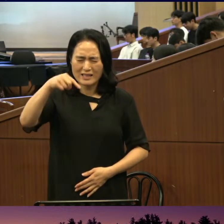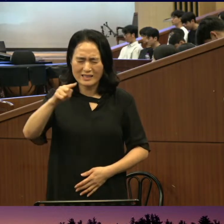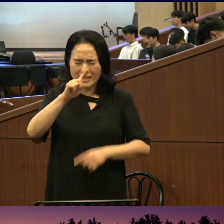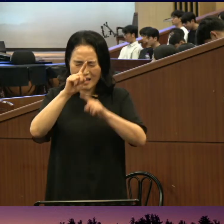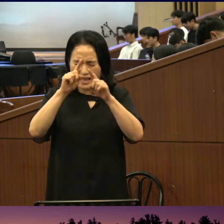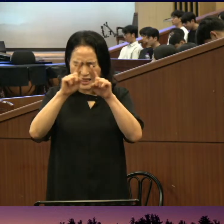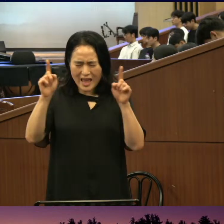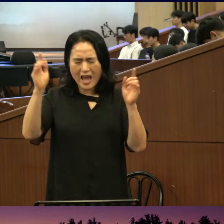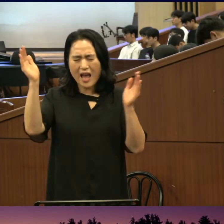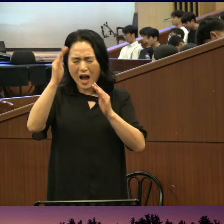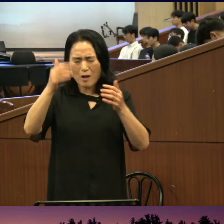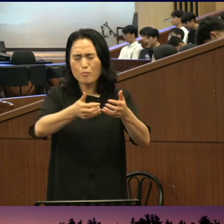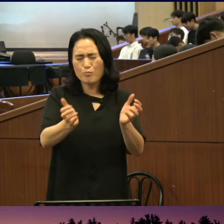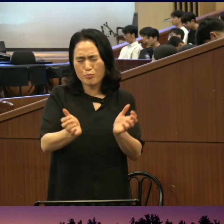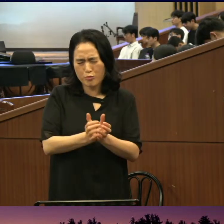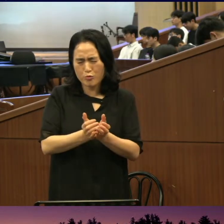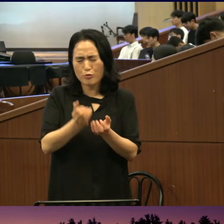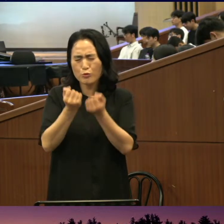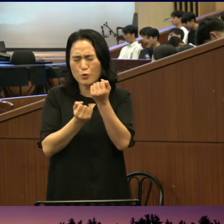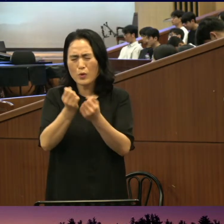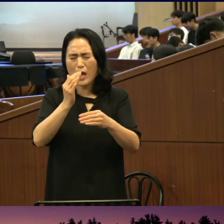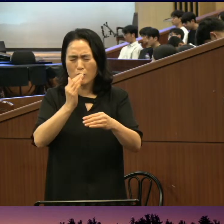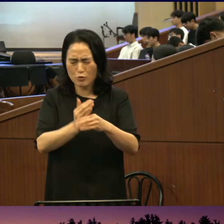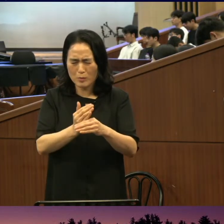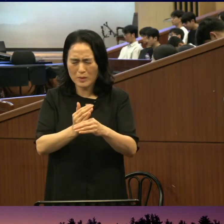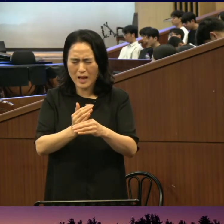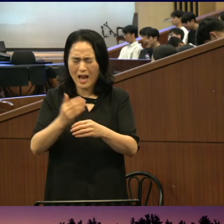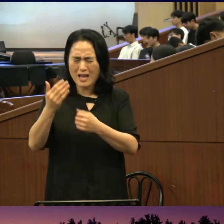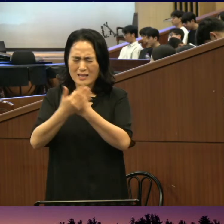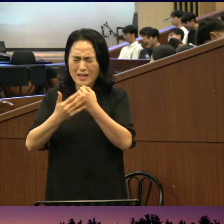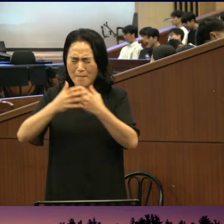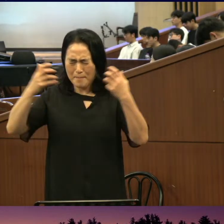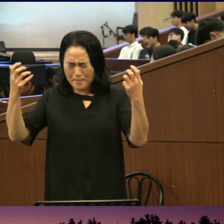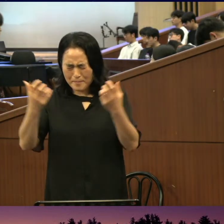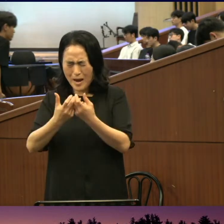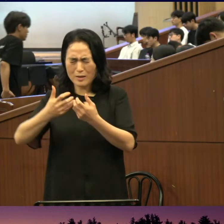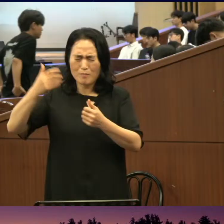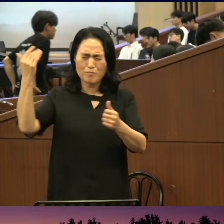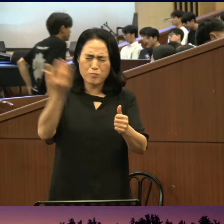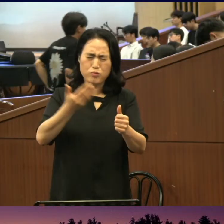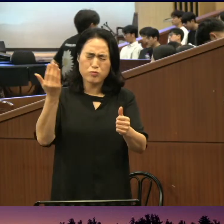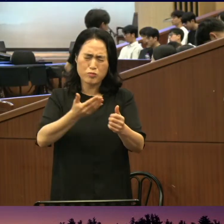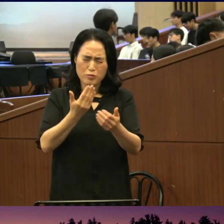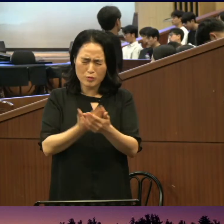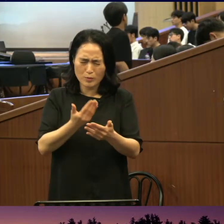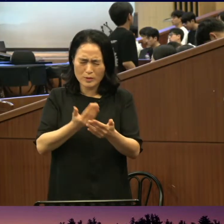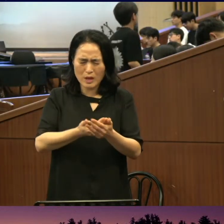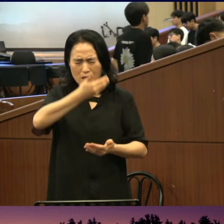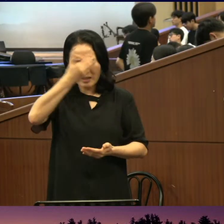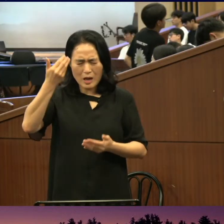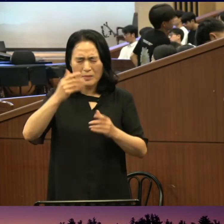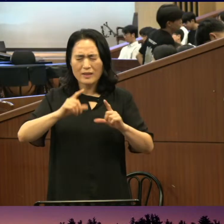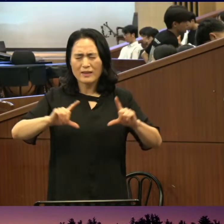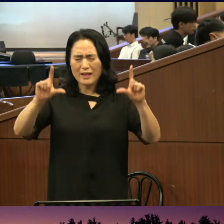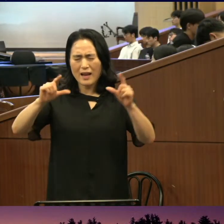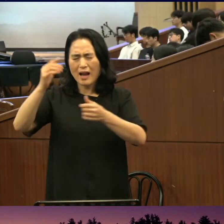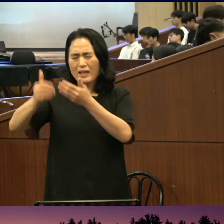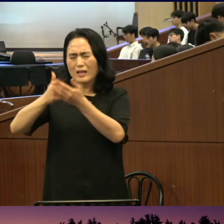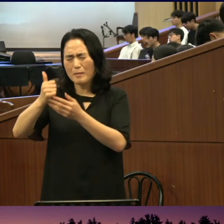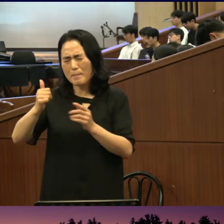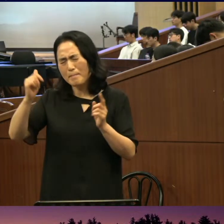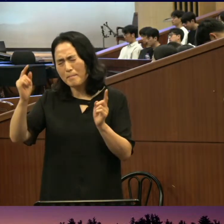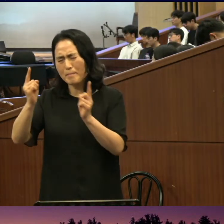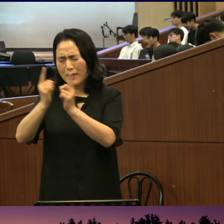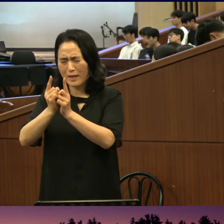같은 은혜를 부어 주시옵시고 젊은 날에 창조주 여호와를 기억하고 그들의 인생을 지으신 하나님, 구원하신 하나님을